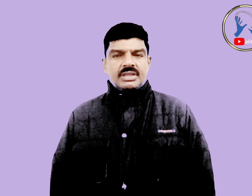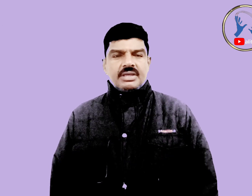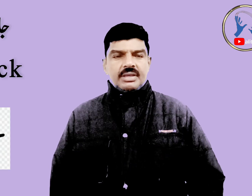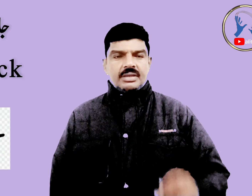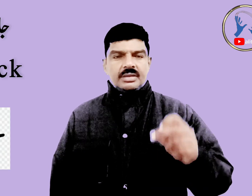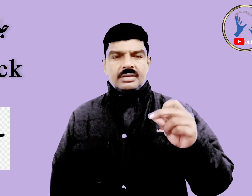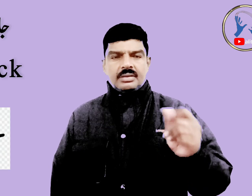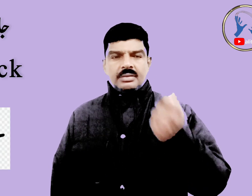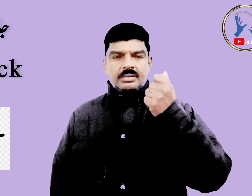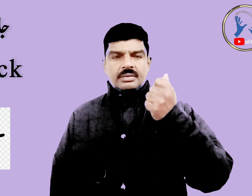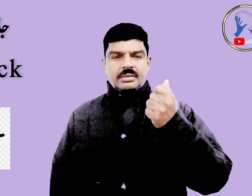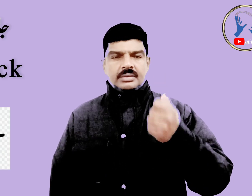जल्दी